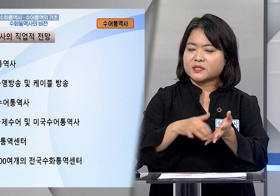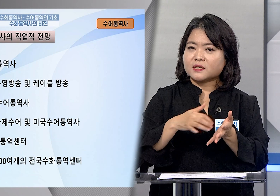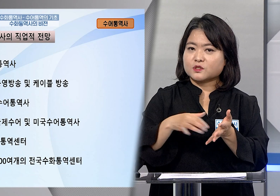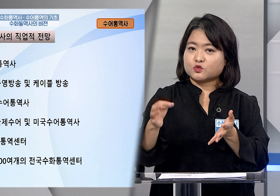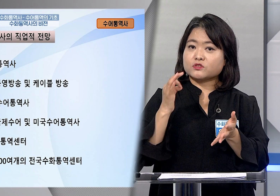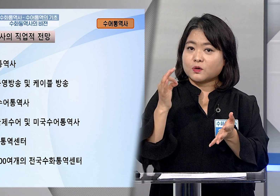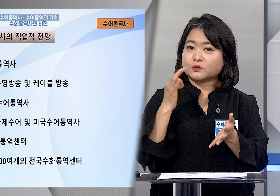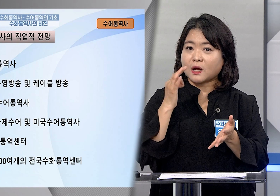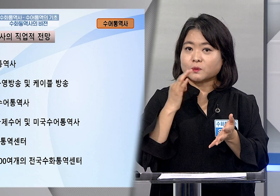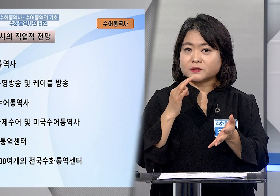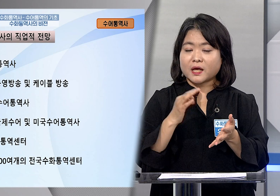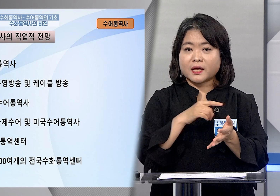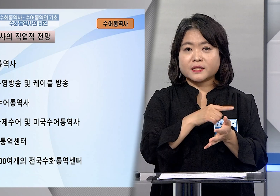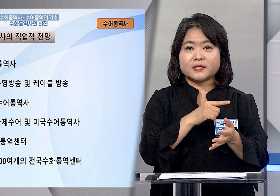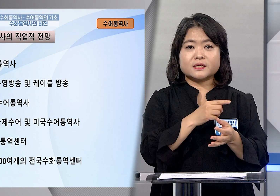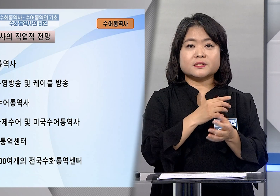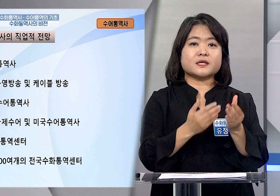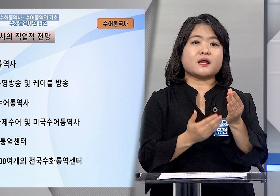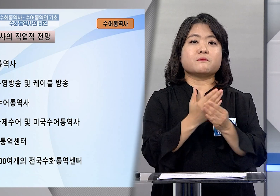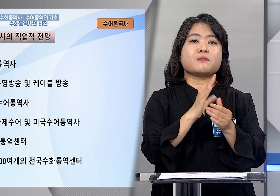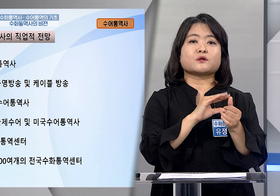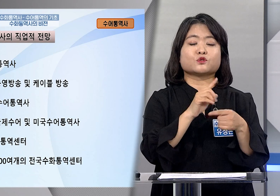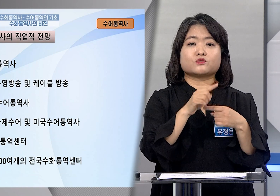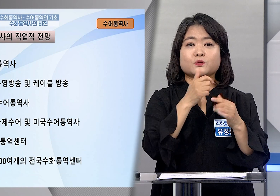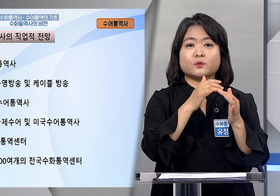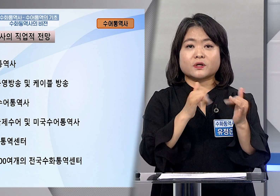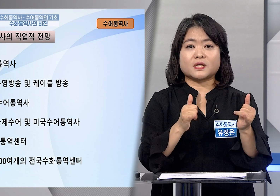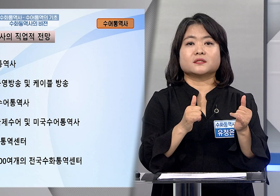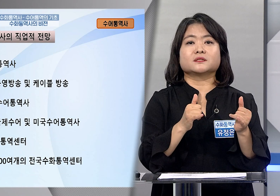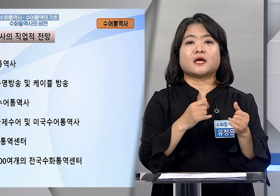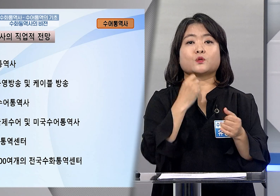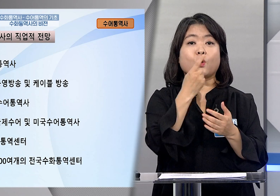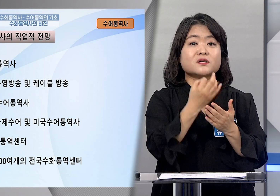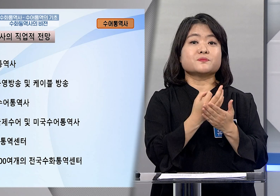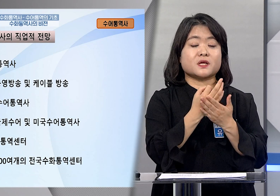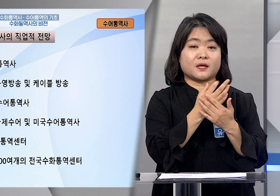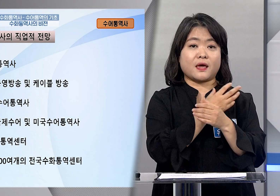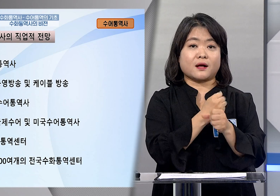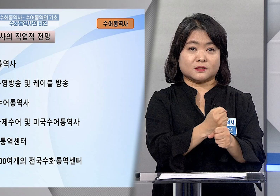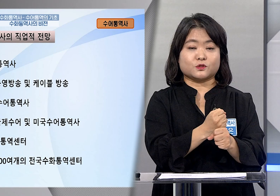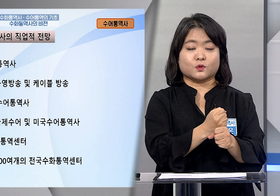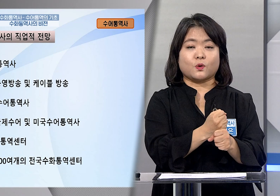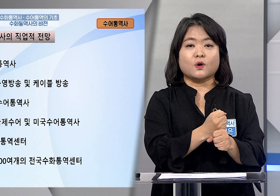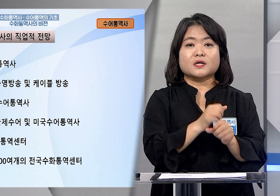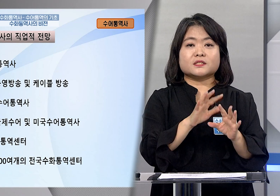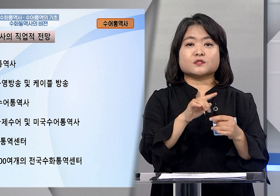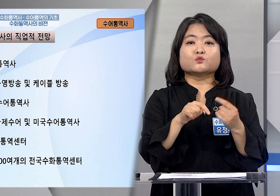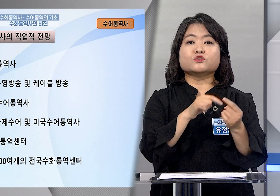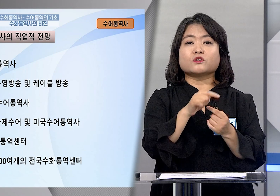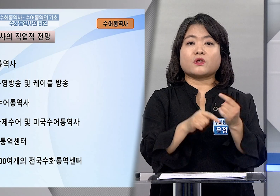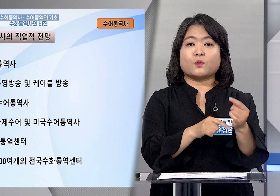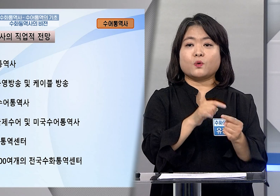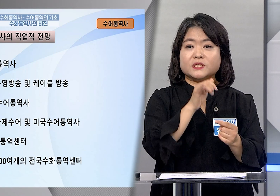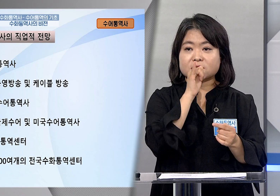계산해서 수당으로 나오는데 이 재난 방송 수화 통역사는 그게 아니고 월급제 계약직으로 지금 운영되고